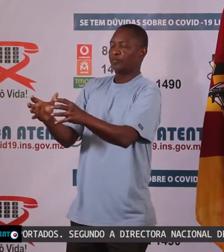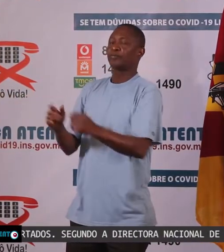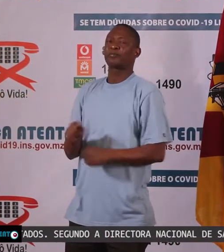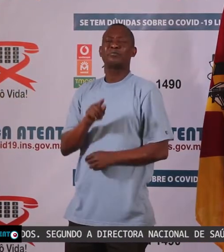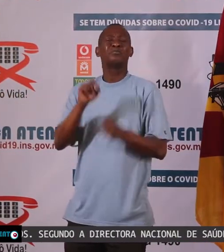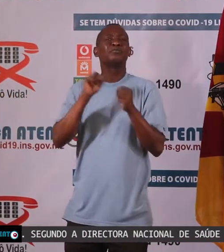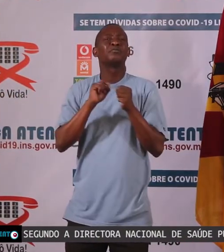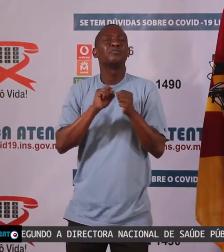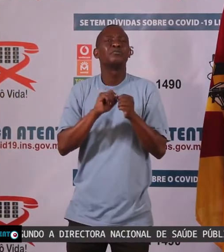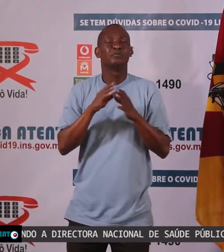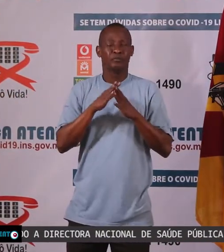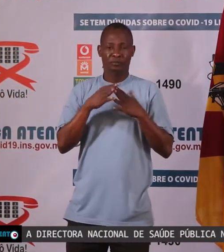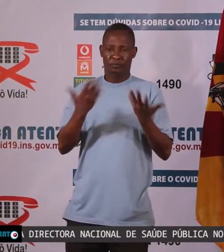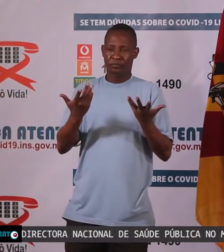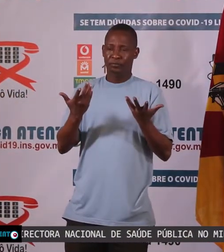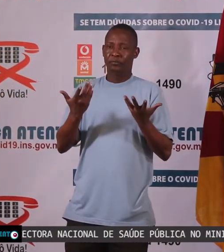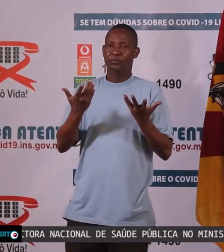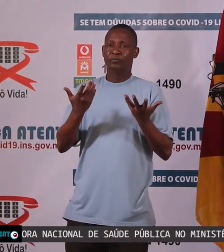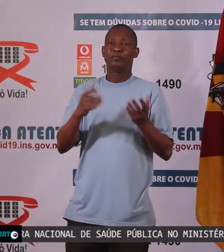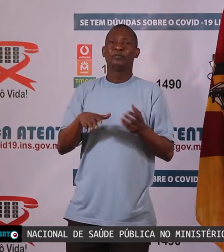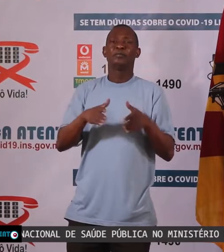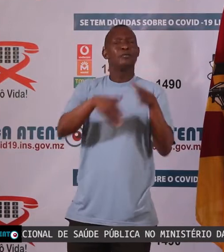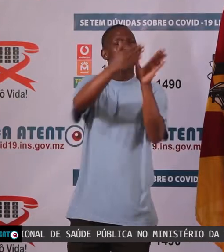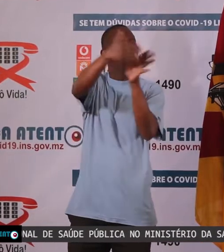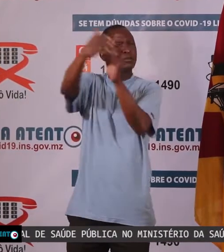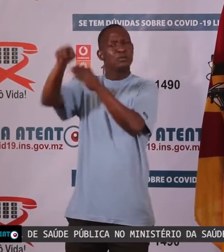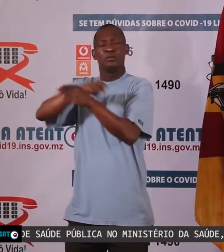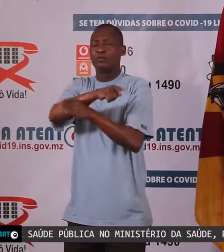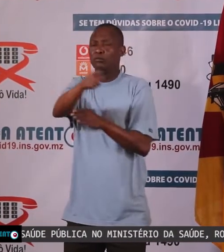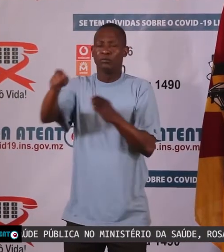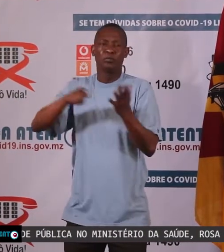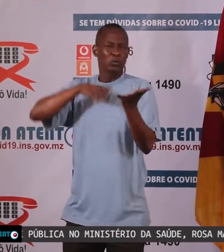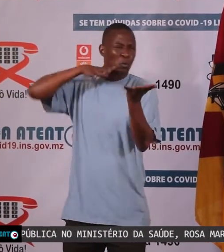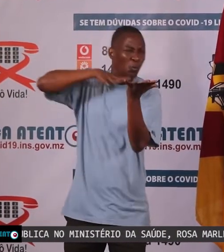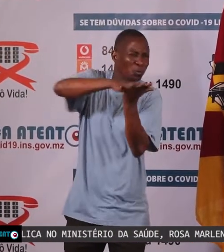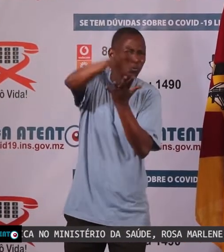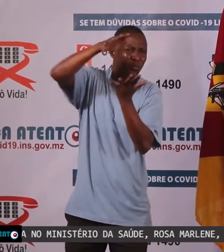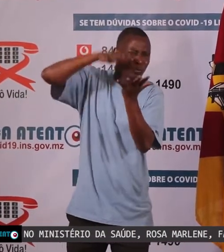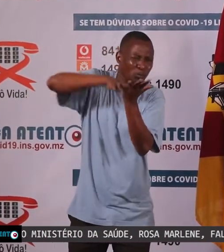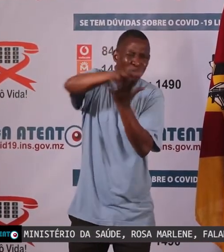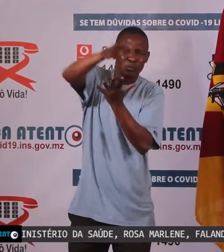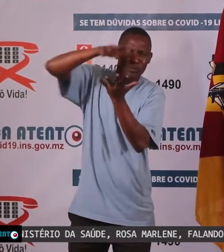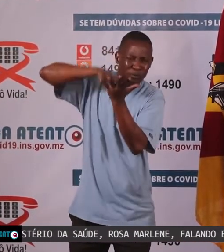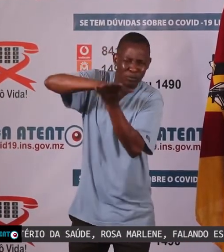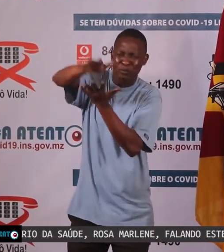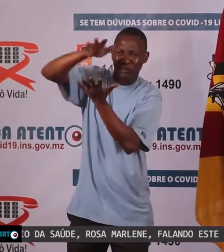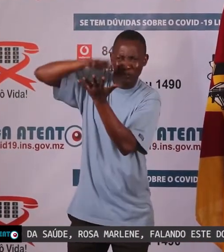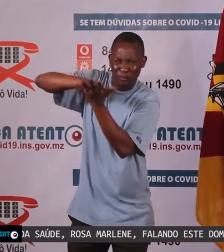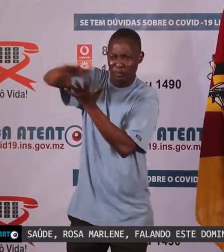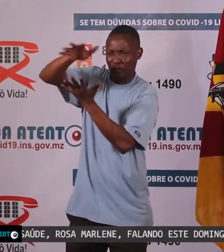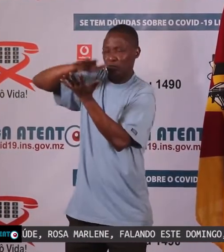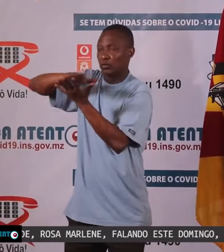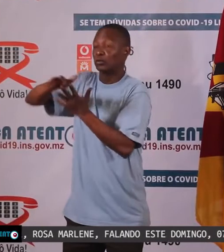reforçar a sensibilização de todos nós, de todas as comunidades, para que cada